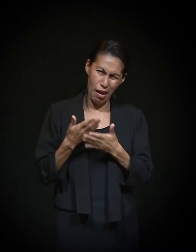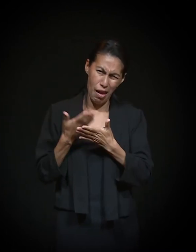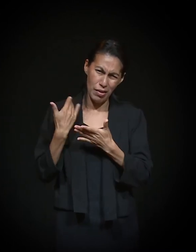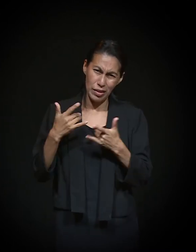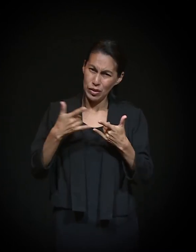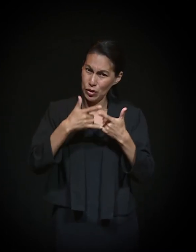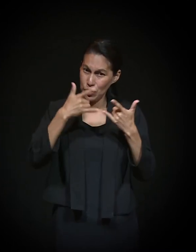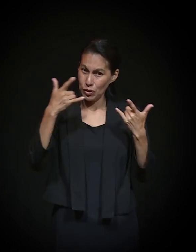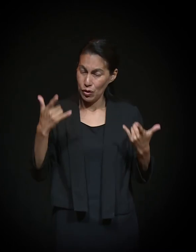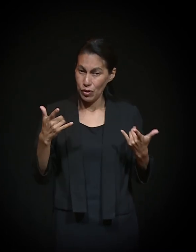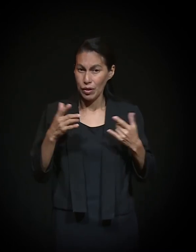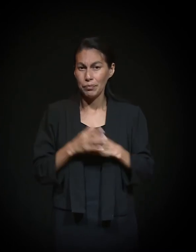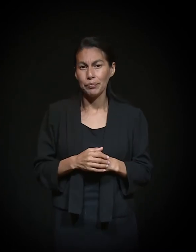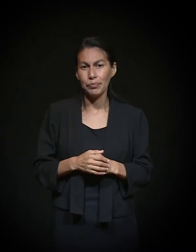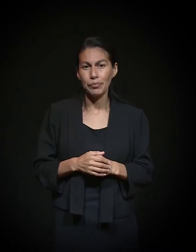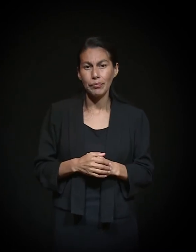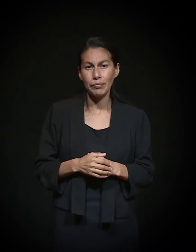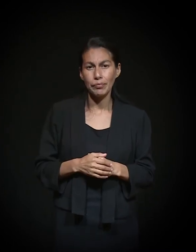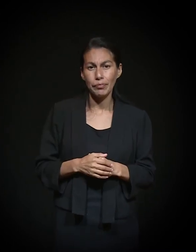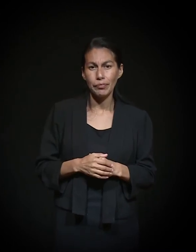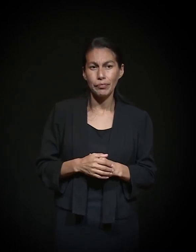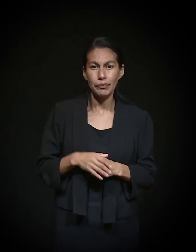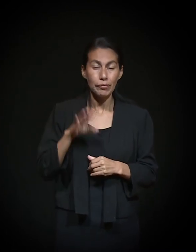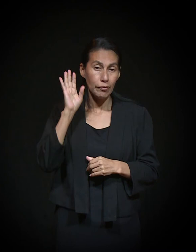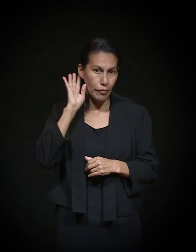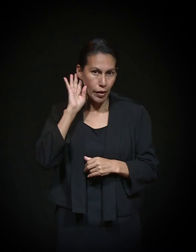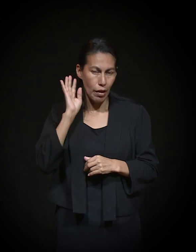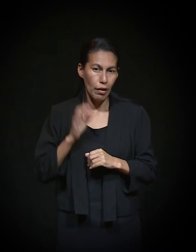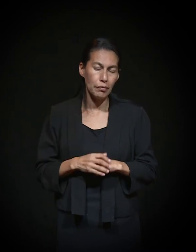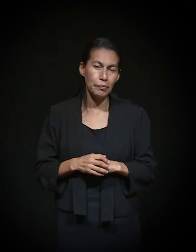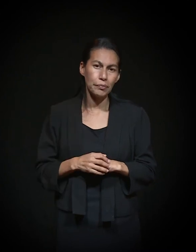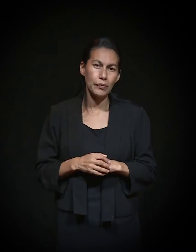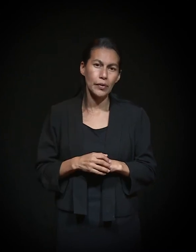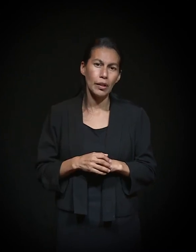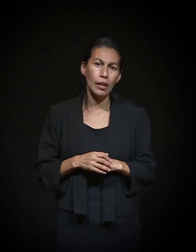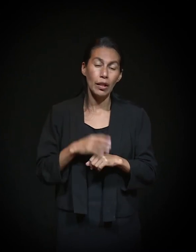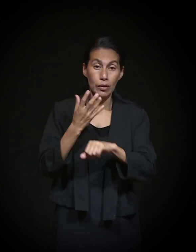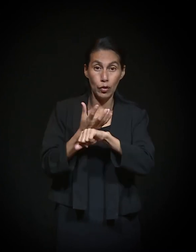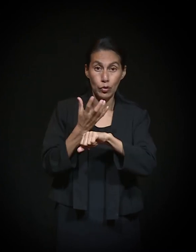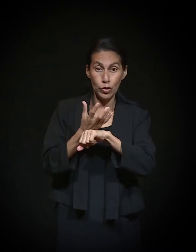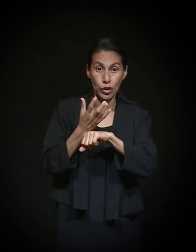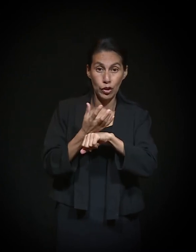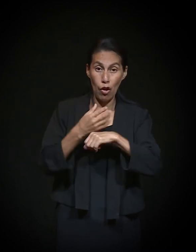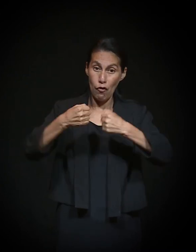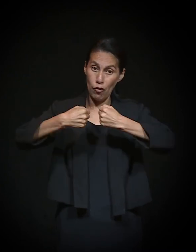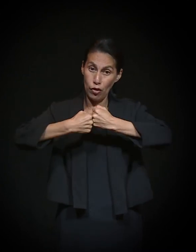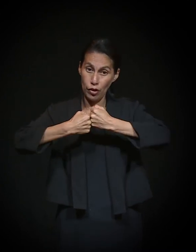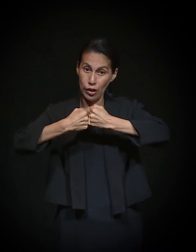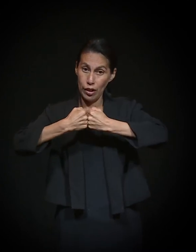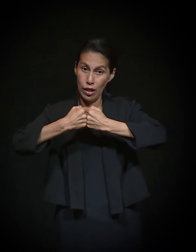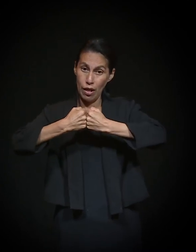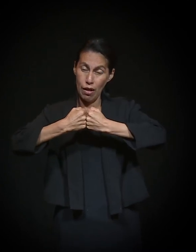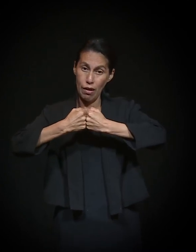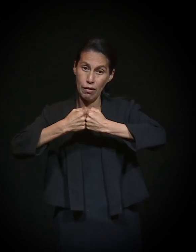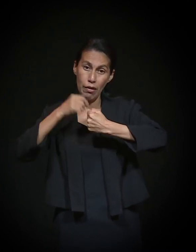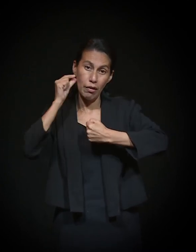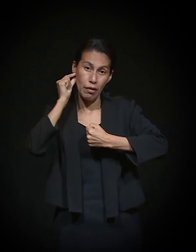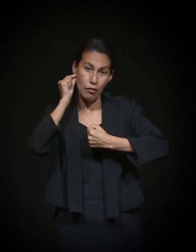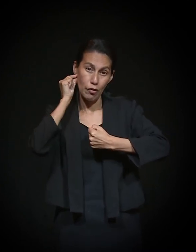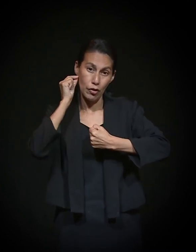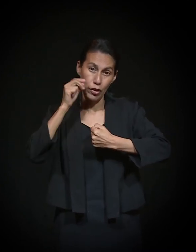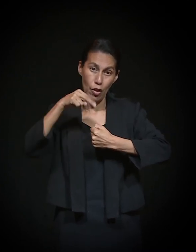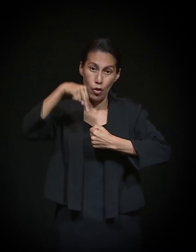tenía todo. Se contestó a Estados Unidos en la frontera del norte de California, en el sur